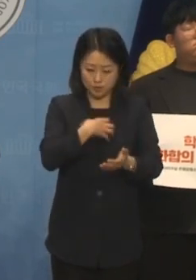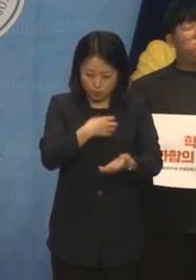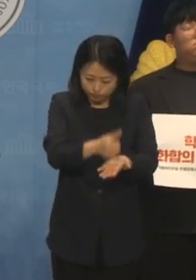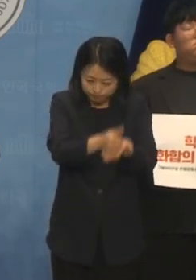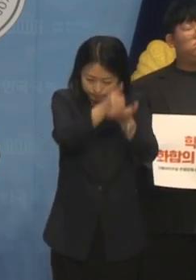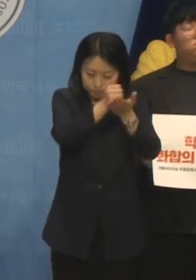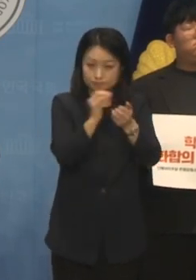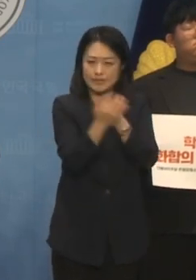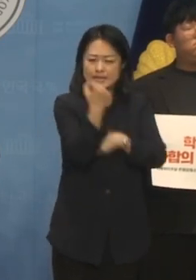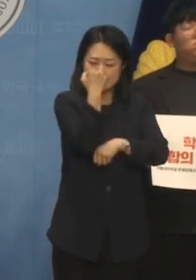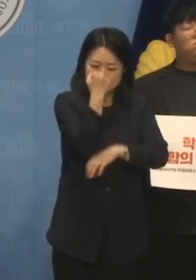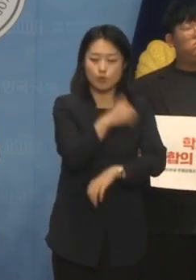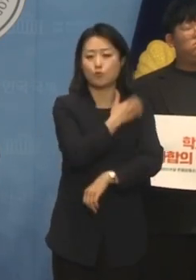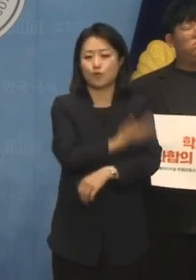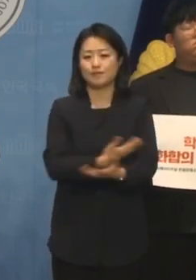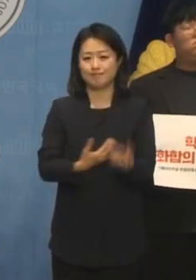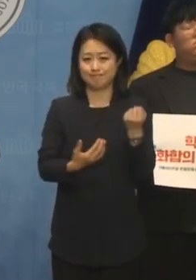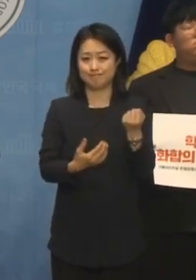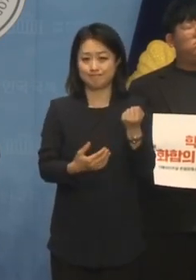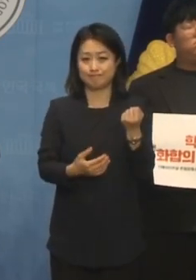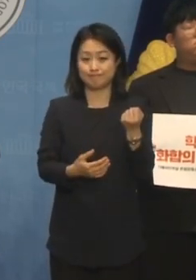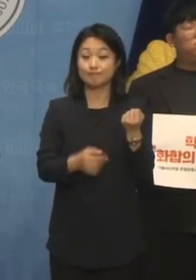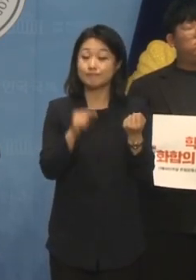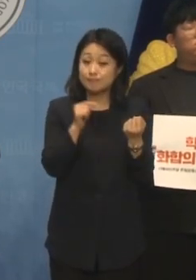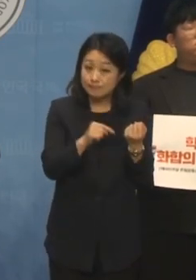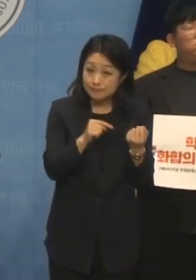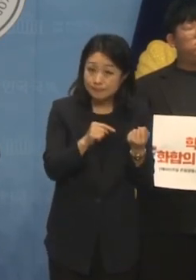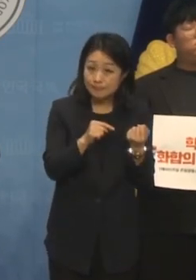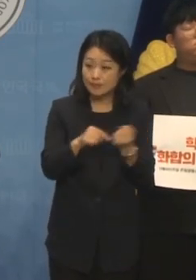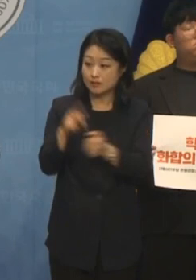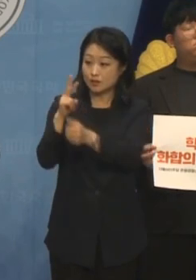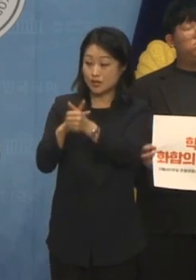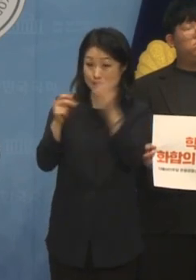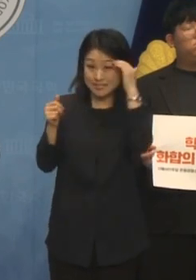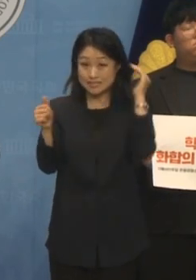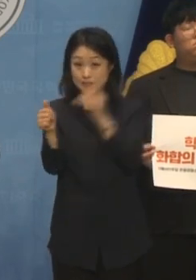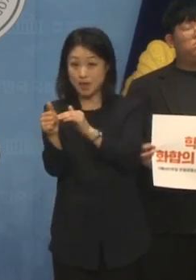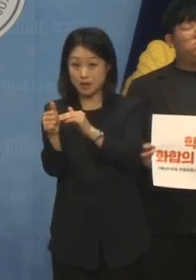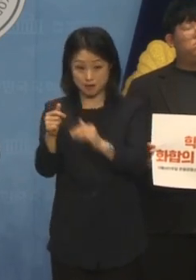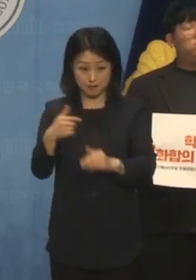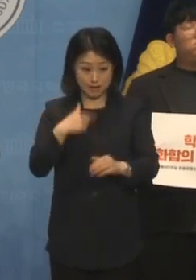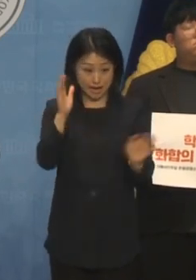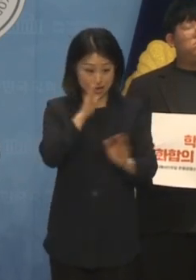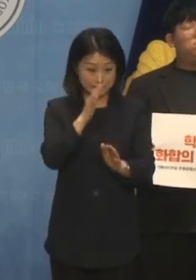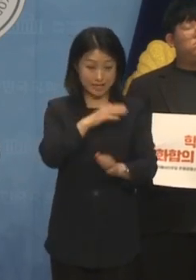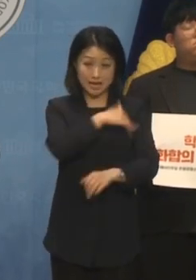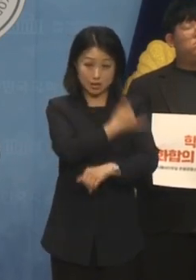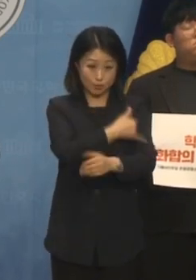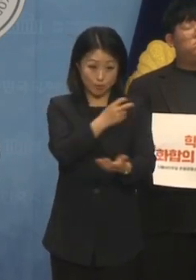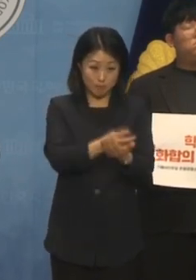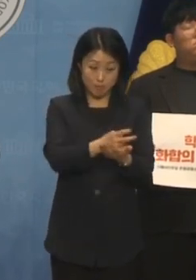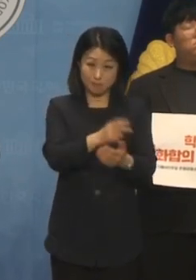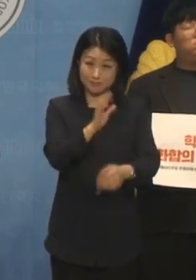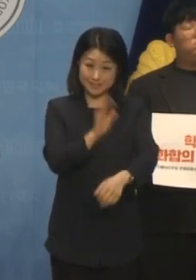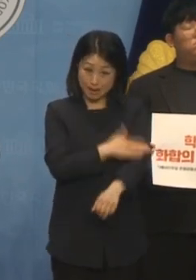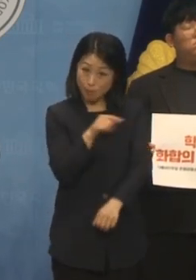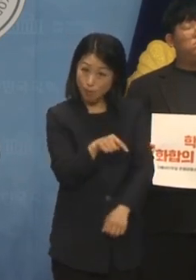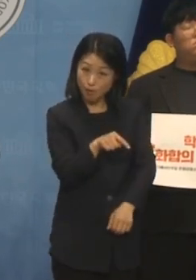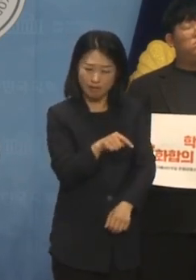위한 기본적인 권리입니다. 그렇게 교권 침해 책임을 학생인권조례로 돌리는 것이 아닌